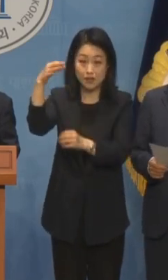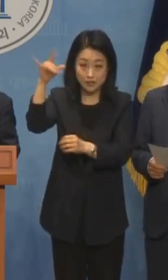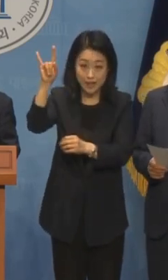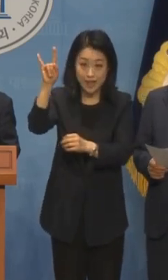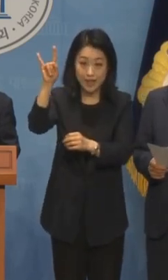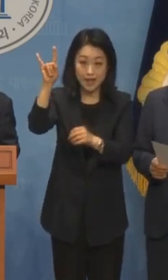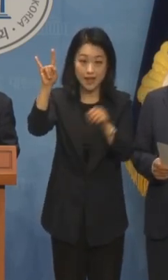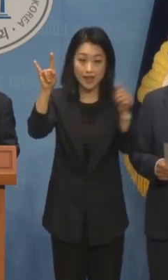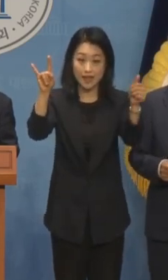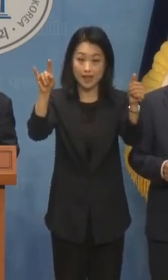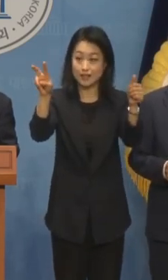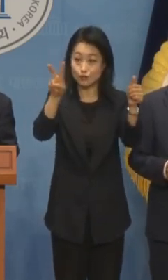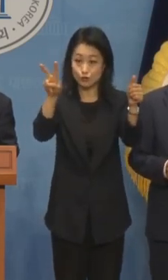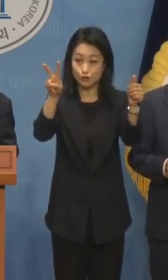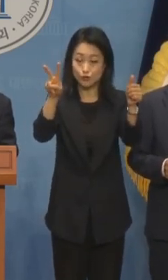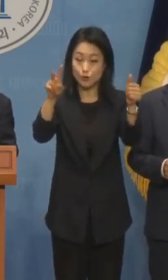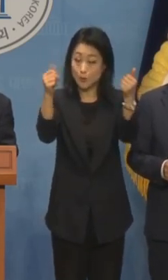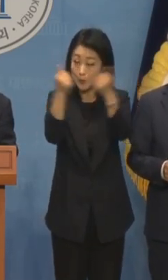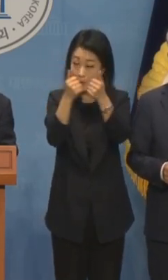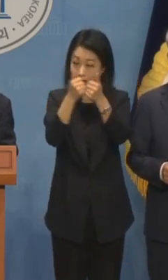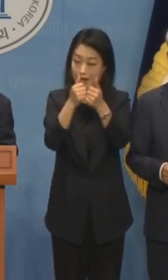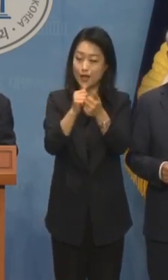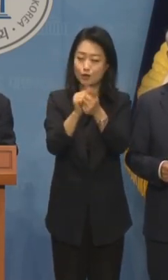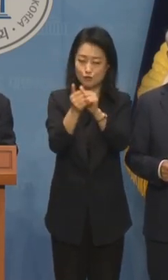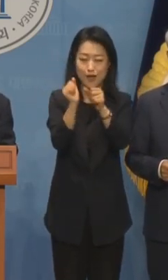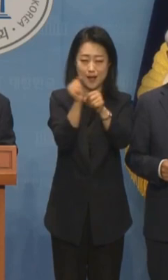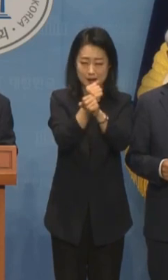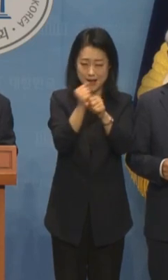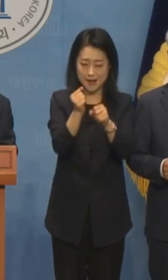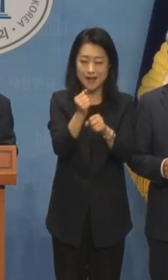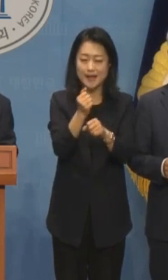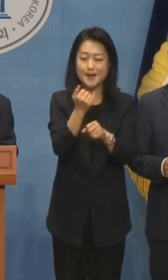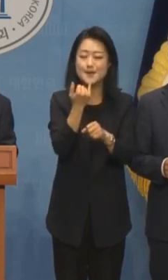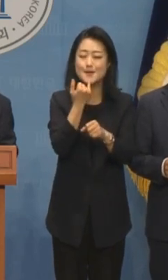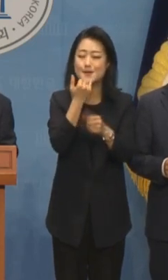논의하여 주가 조작 가능성을 제안한 것으로 파악하였습니다.